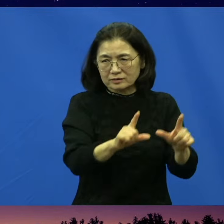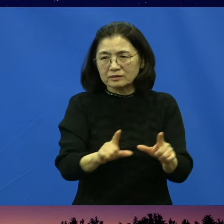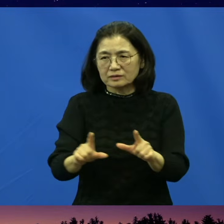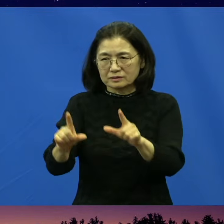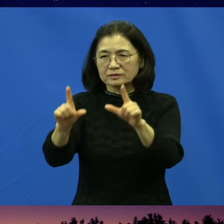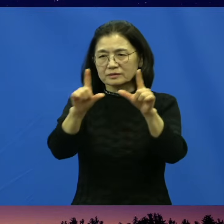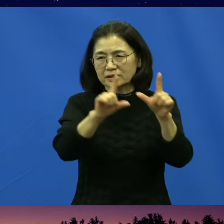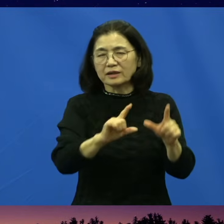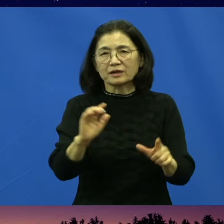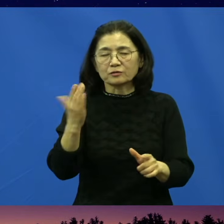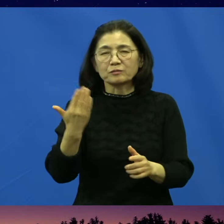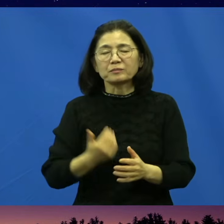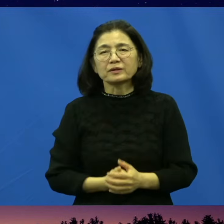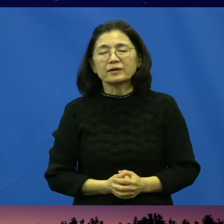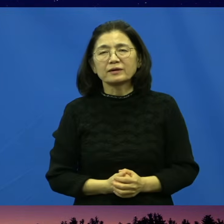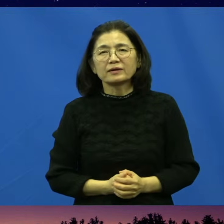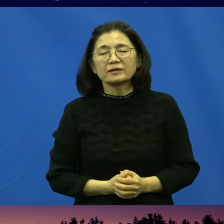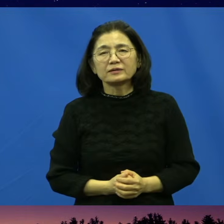정체가 분명해졌습니다.